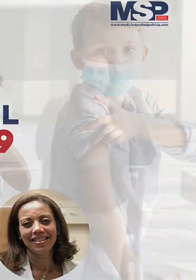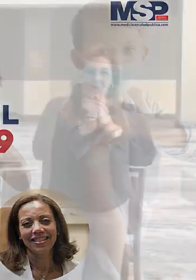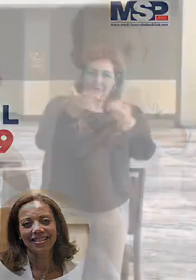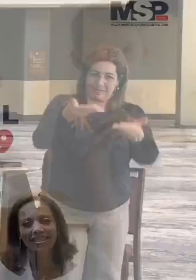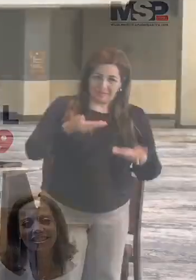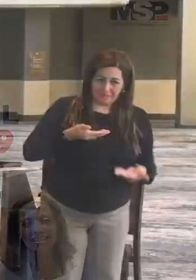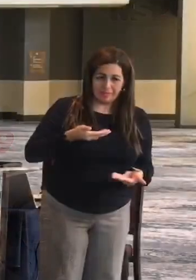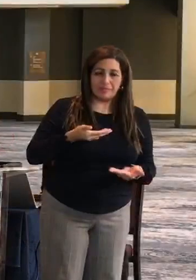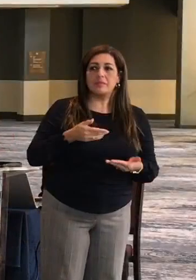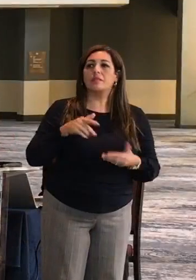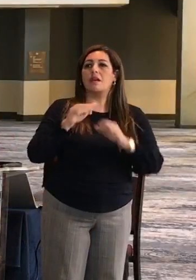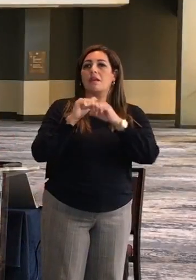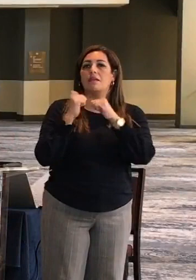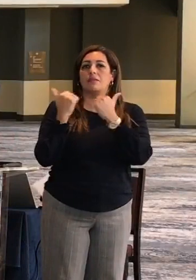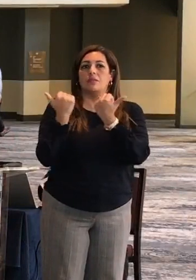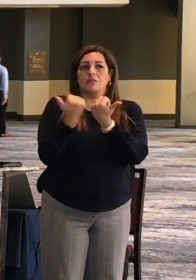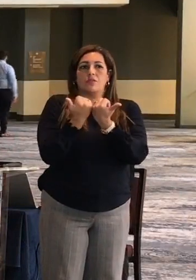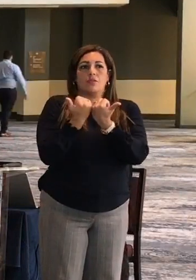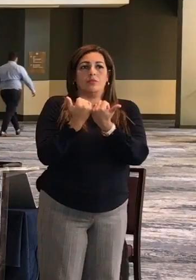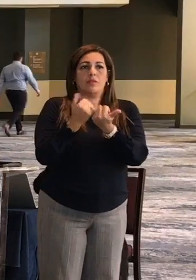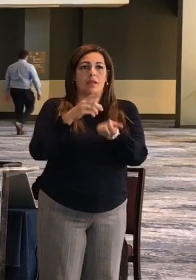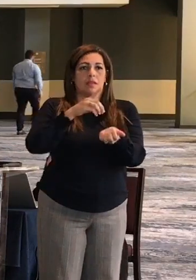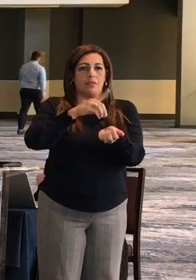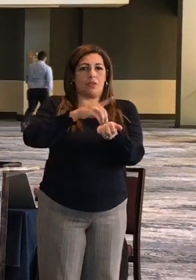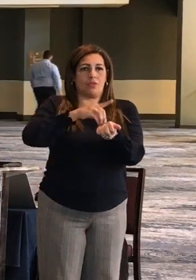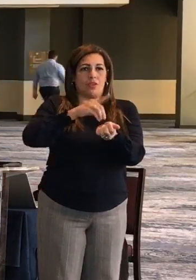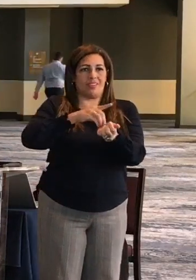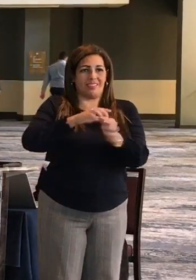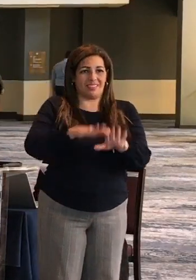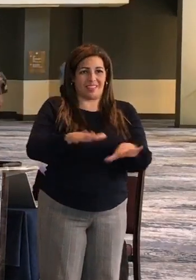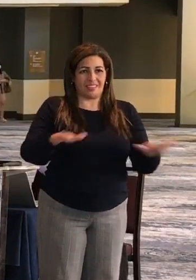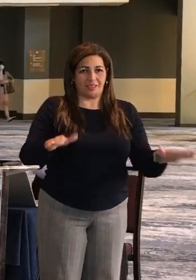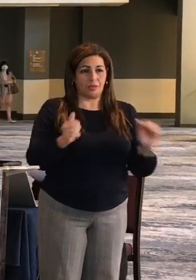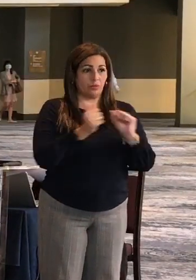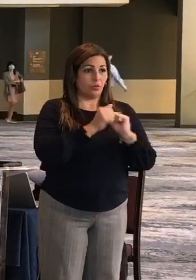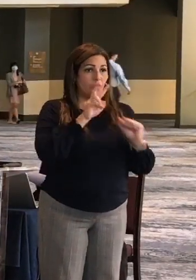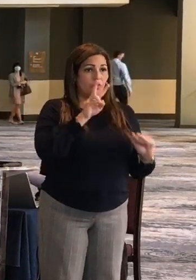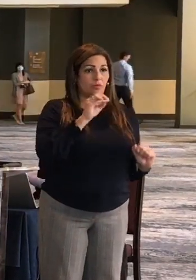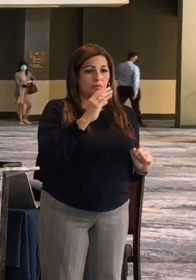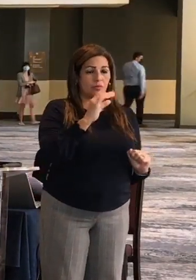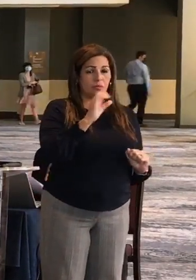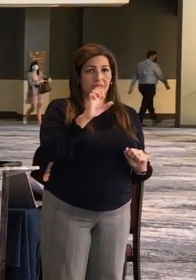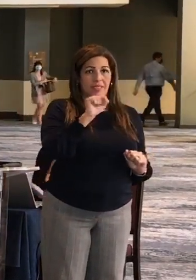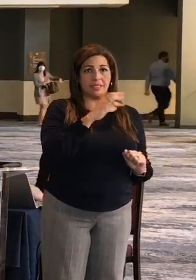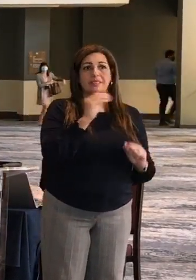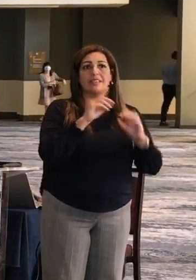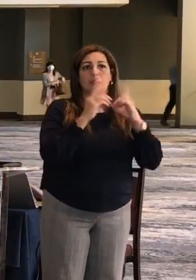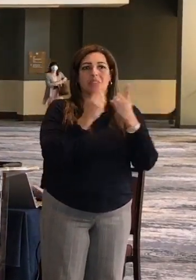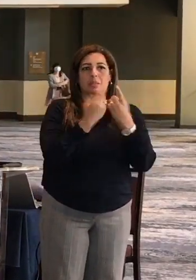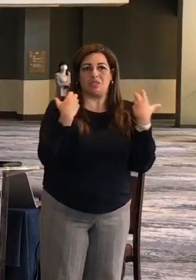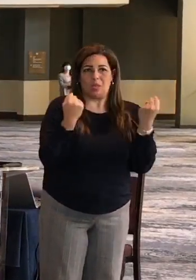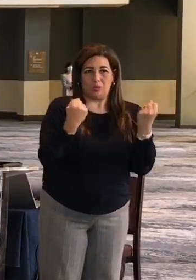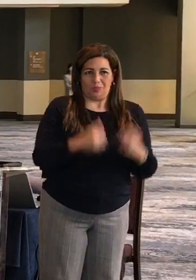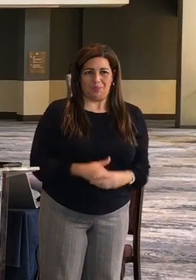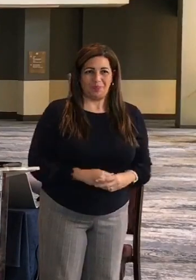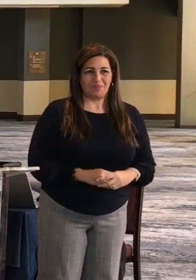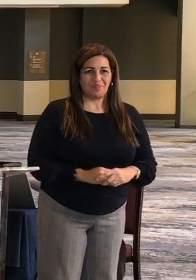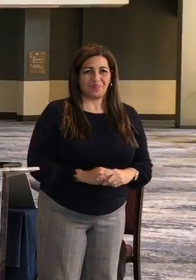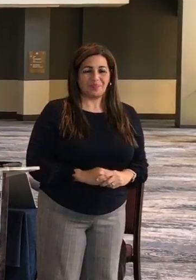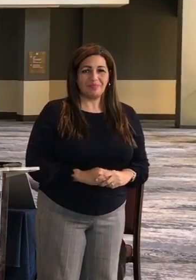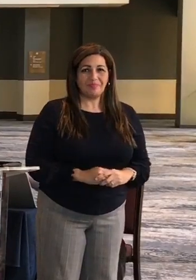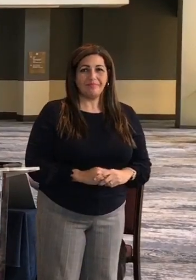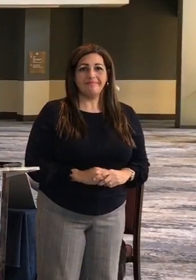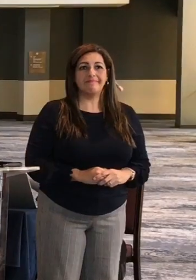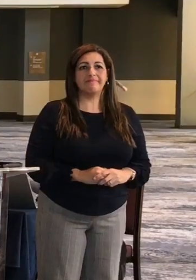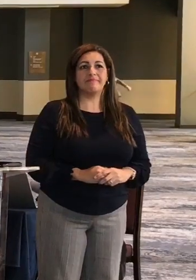de parte de la Sociedad Puertorriqueña de Pediatría, la organización Voces y junto al Departamento de Salud. Primero